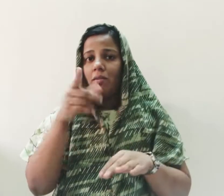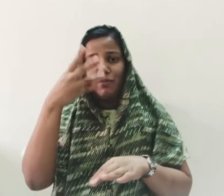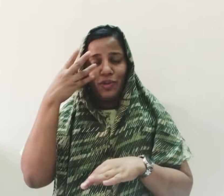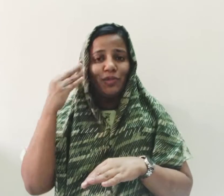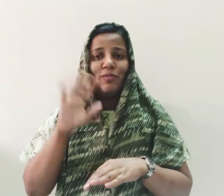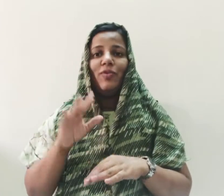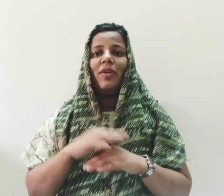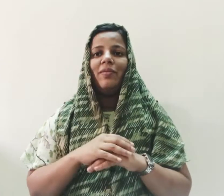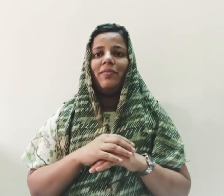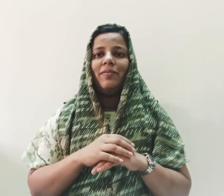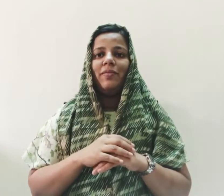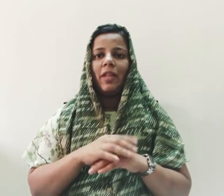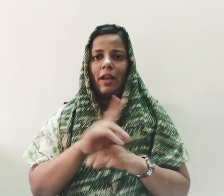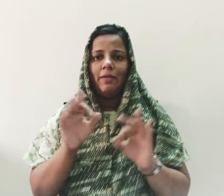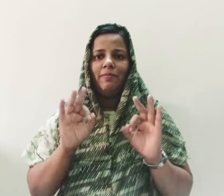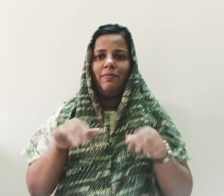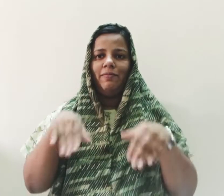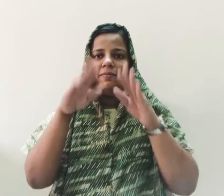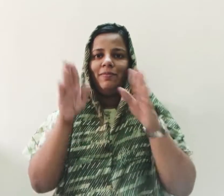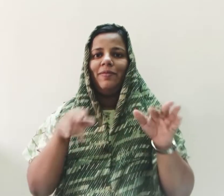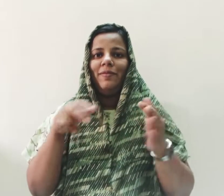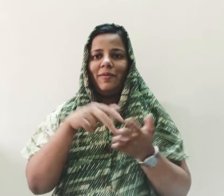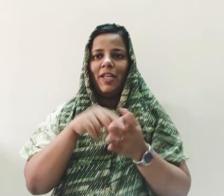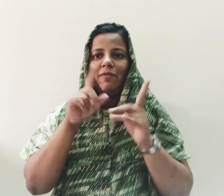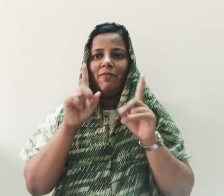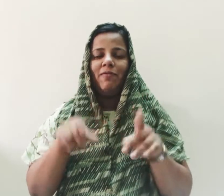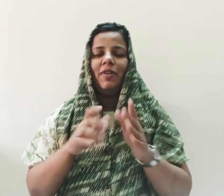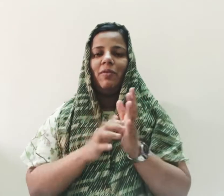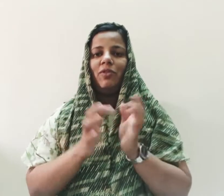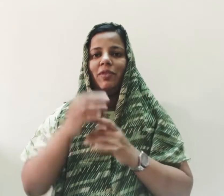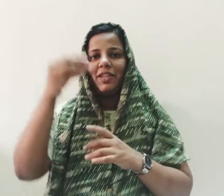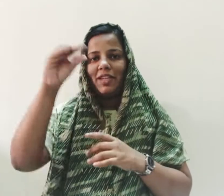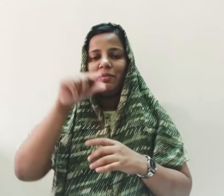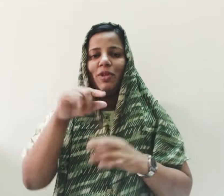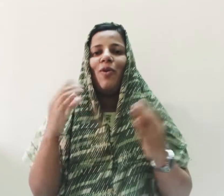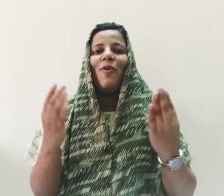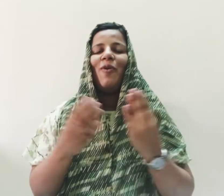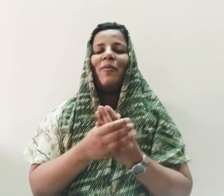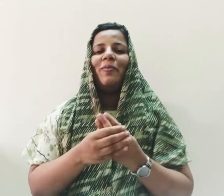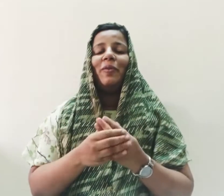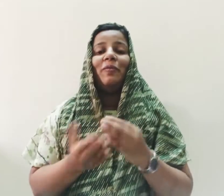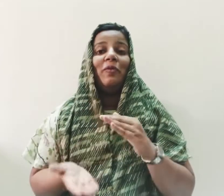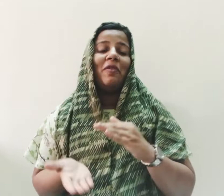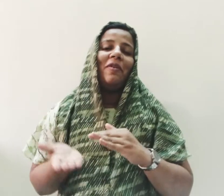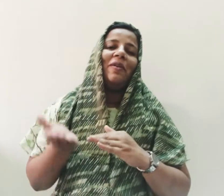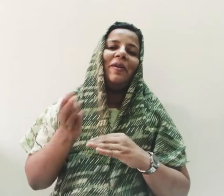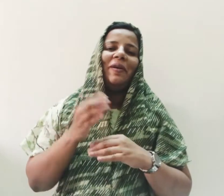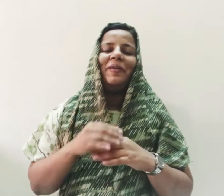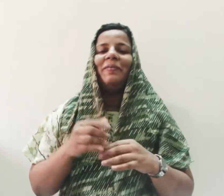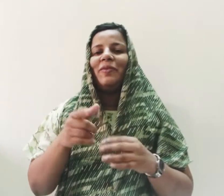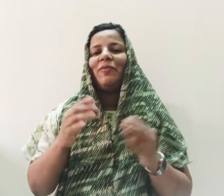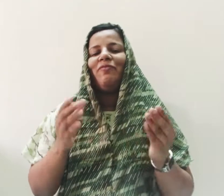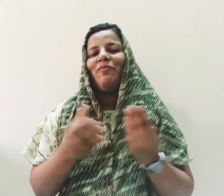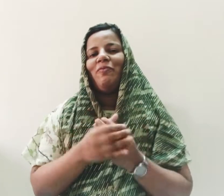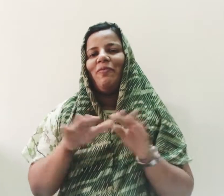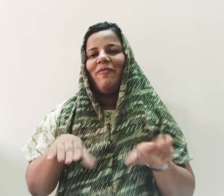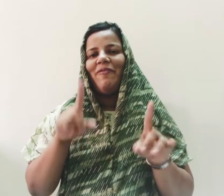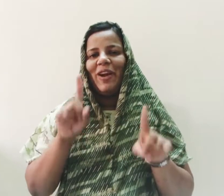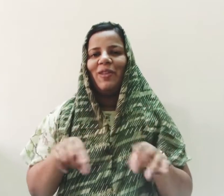കേട്ടോ, വേഗത്തിൽ എല്ലാം പ്രിപ്പയറായി പെട്ടെന്ന് തന്നെ ജോയിൻ ചെയ്യണം. ദൈവത്തിൻ്റെ കൃപ നിങ്ങളുടെ കൂടെ ധാരാളം ധാരാളമായിട്ടിരിക്കട്ടെ എന്ന് പ്രാർത്ഥിക്കുന്നു.